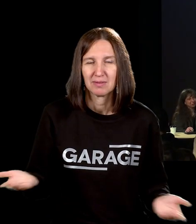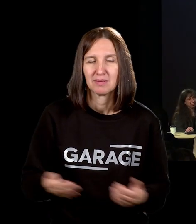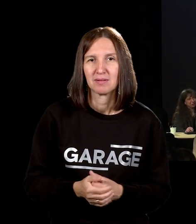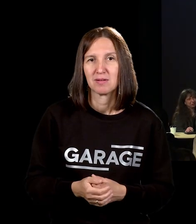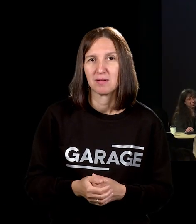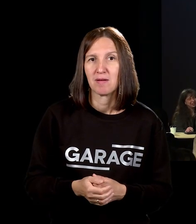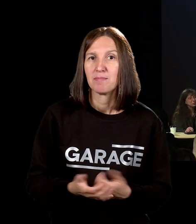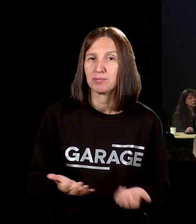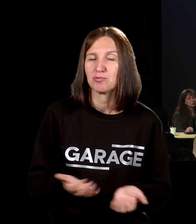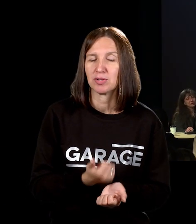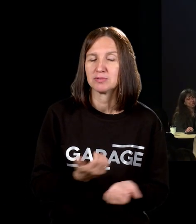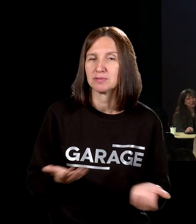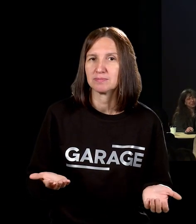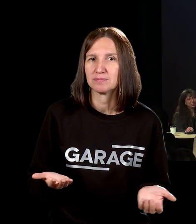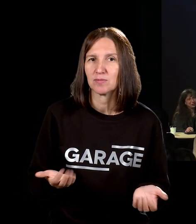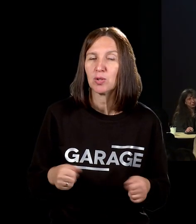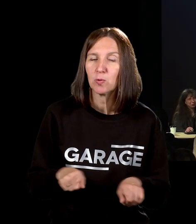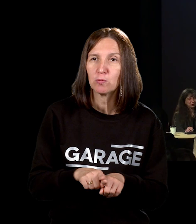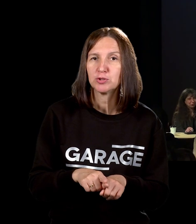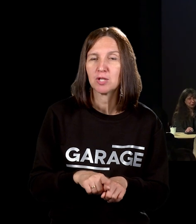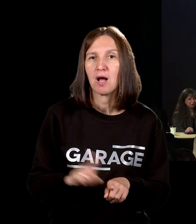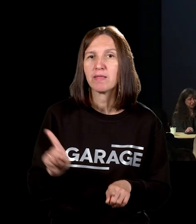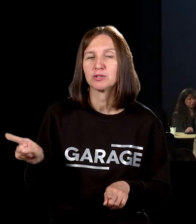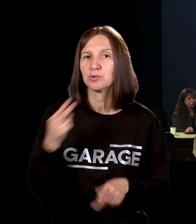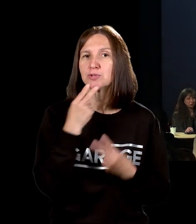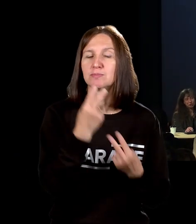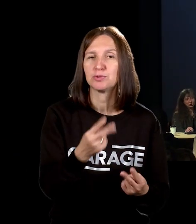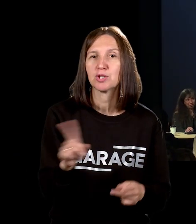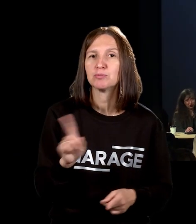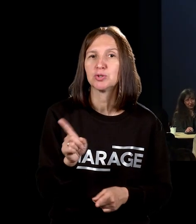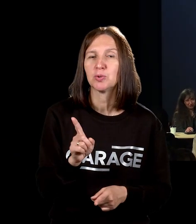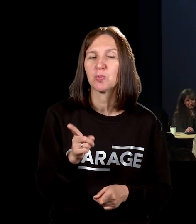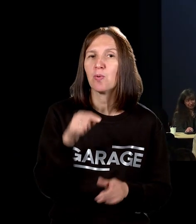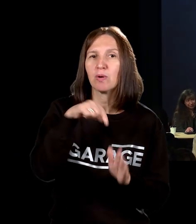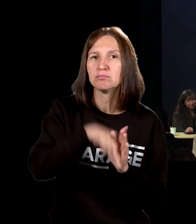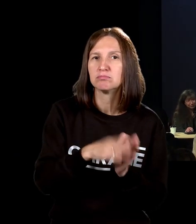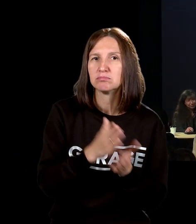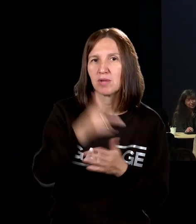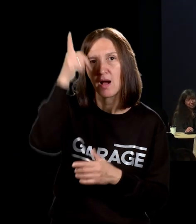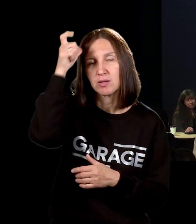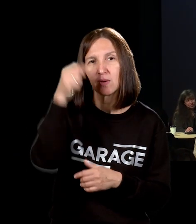оказывается в этом аду? Они смотрят на самих себя, они смотрят на то, как они становятся частью этого ада.